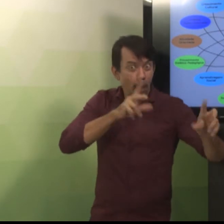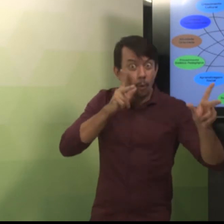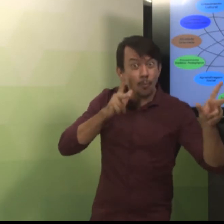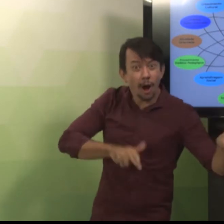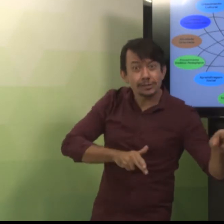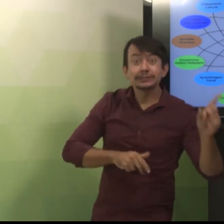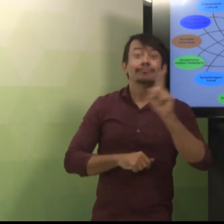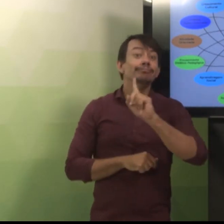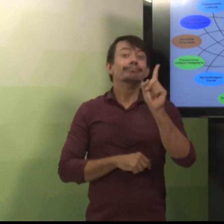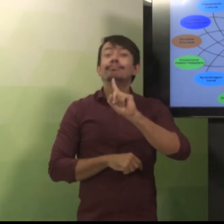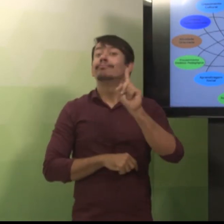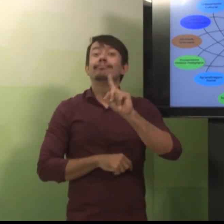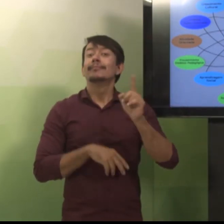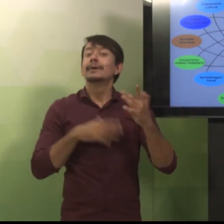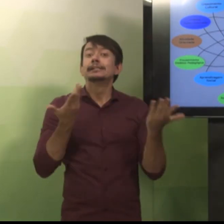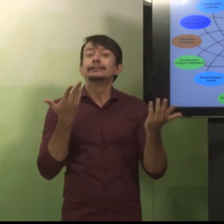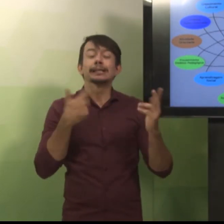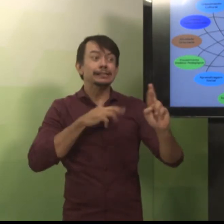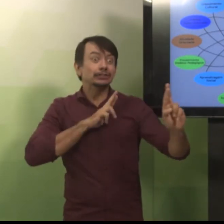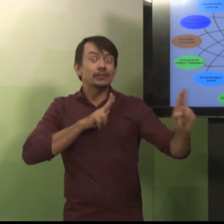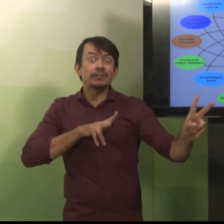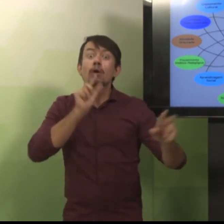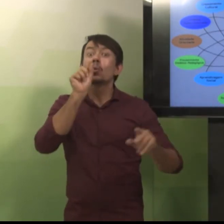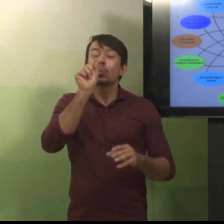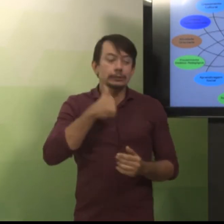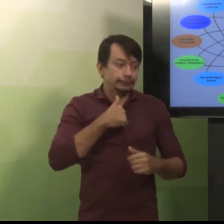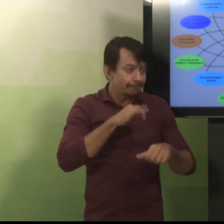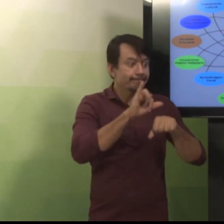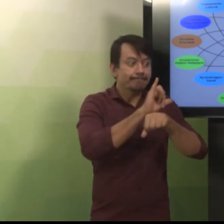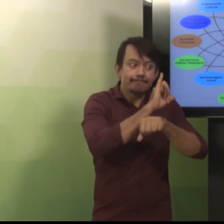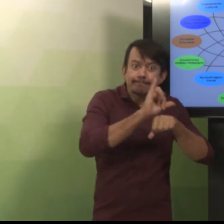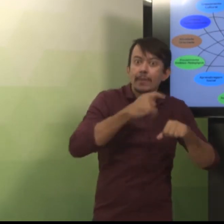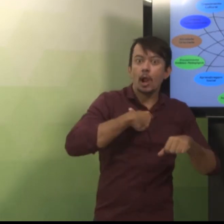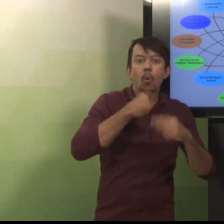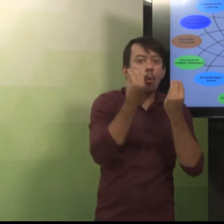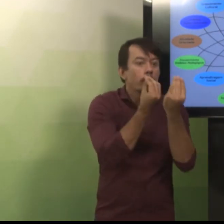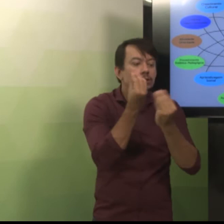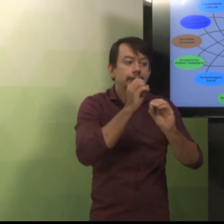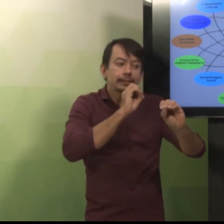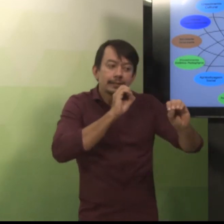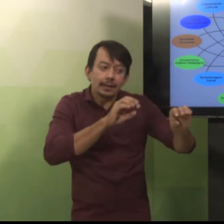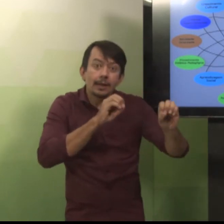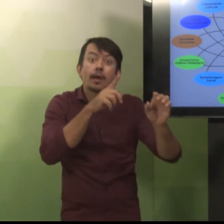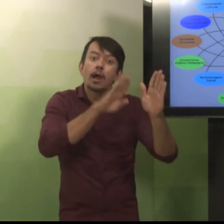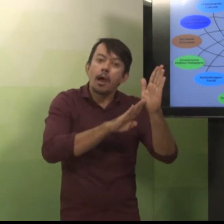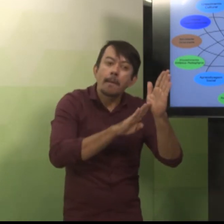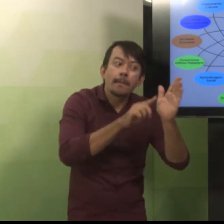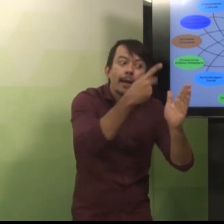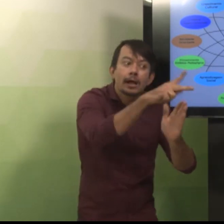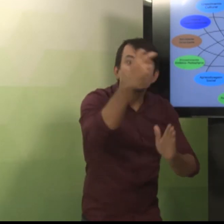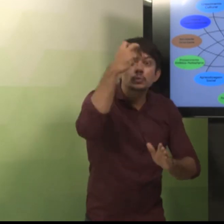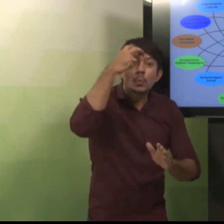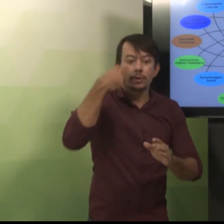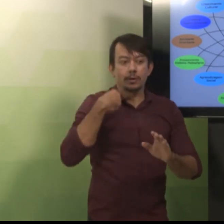linguístico? Não. É diferente. Então, eu tenho que ter estratégias para o ensino, de forma